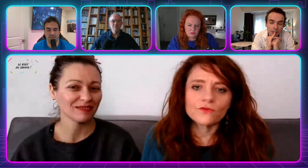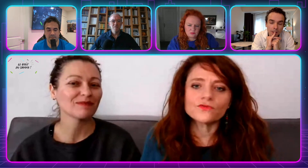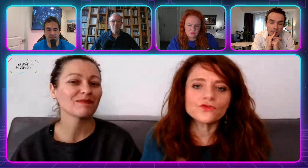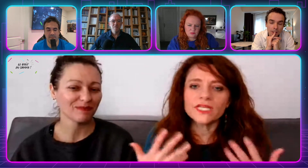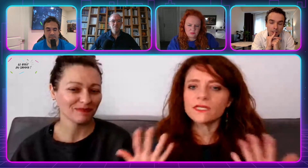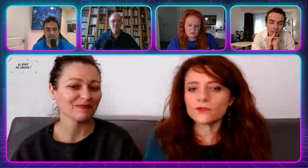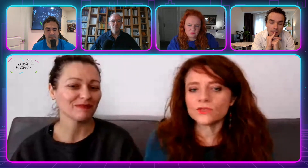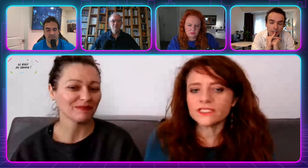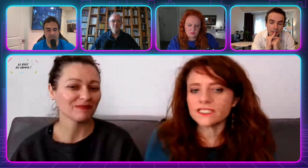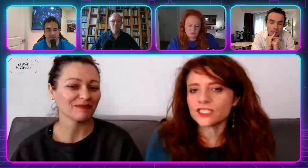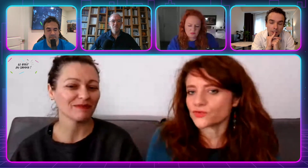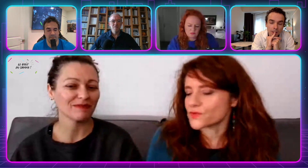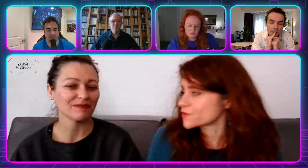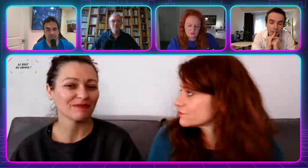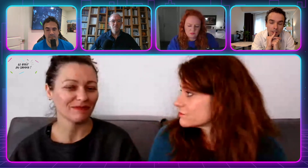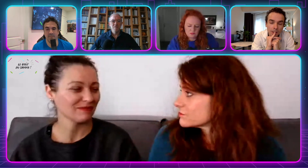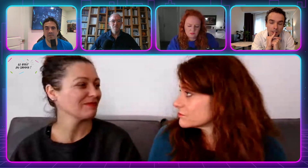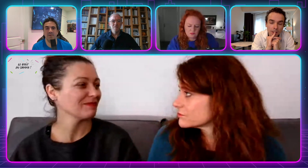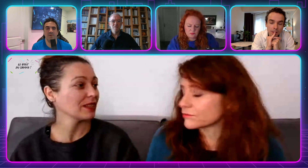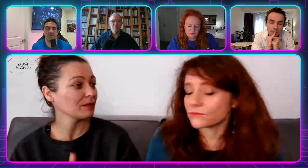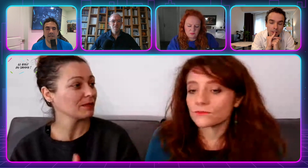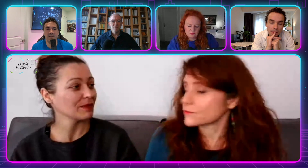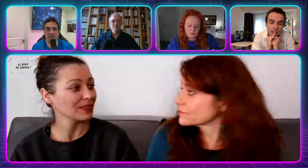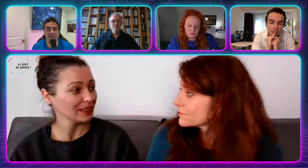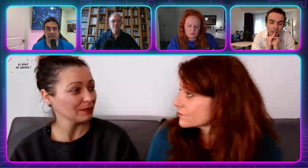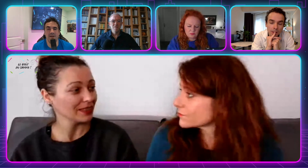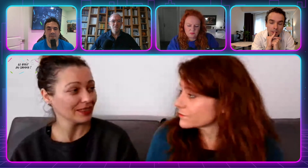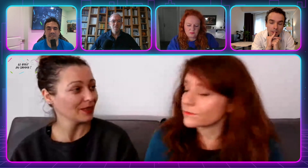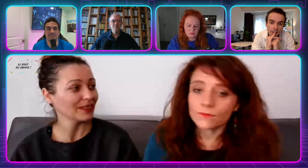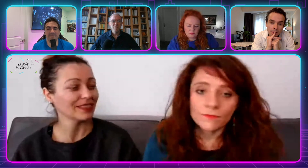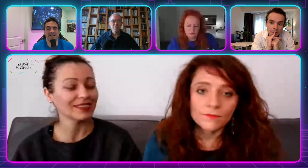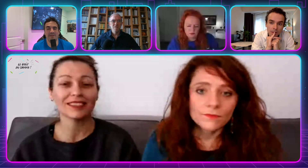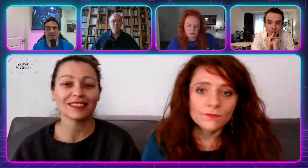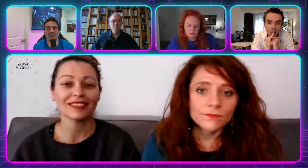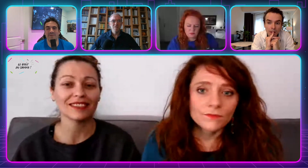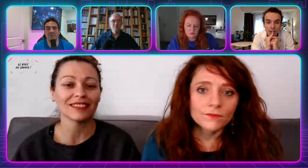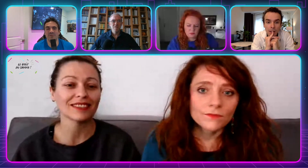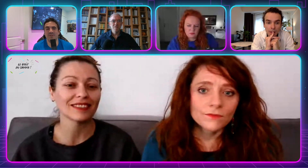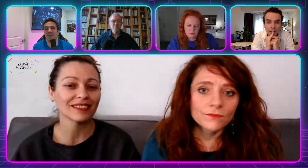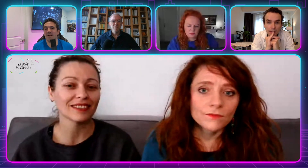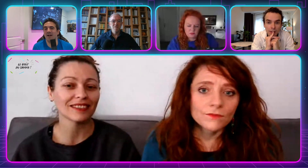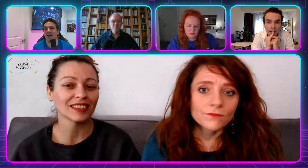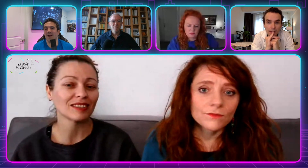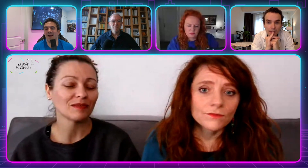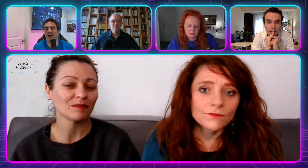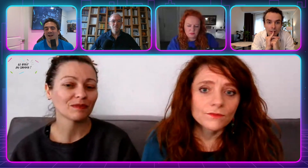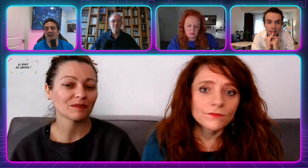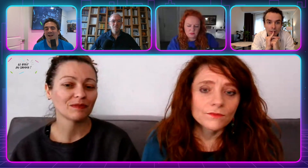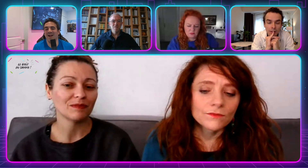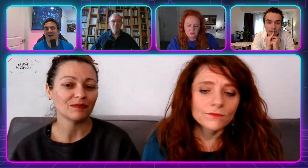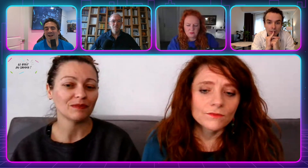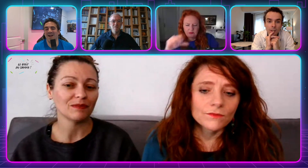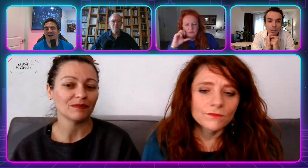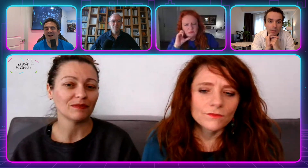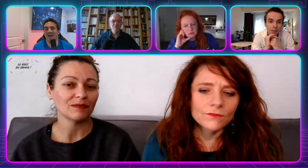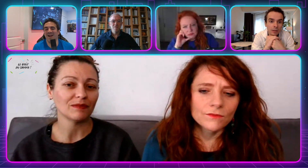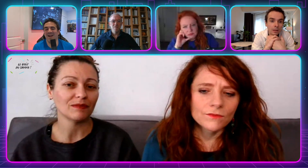Pour vous donner une idée des choses. Ok. Et alors, ça se parle avec la main droite ou la main gauche?